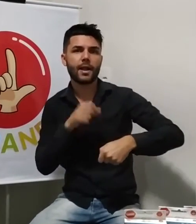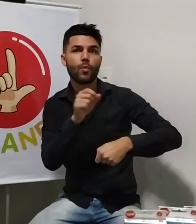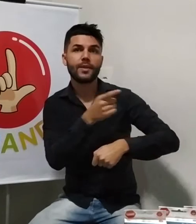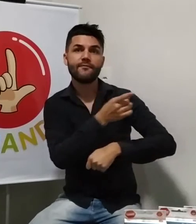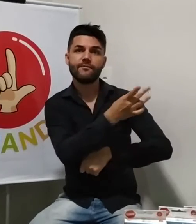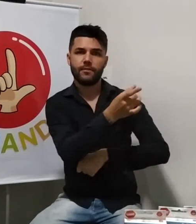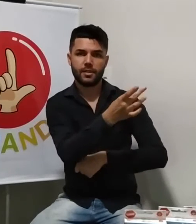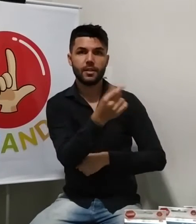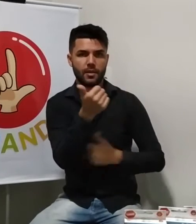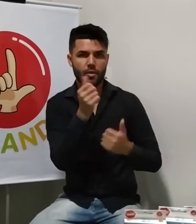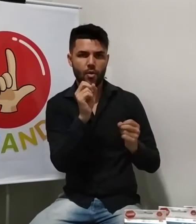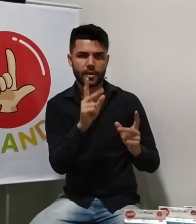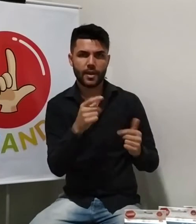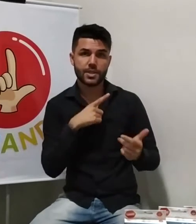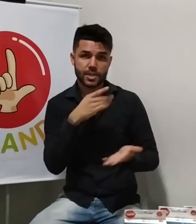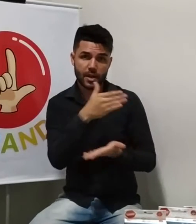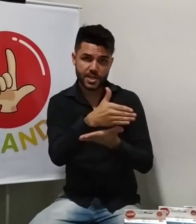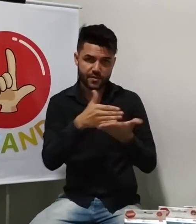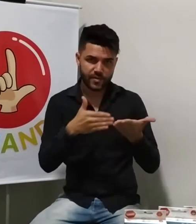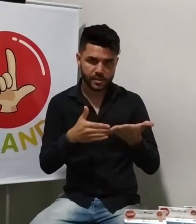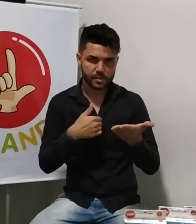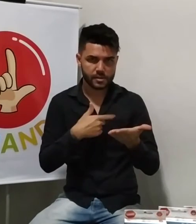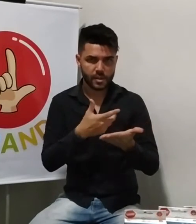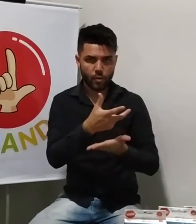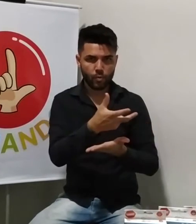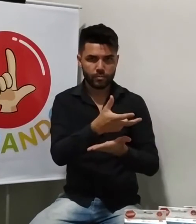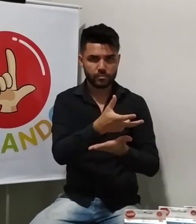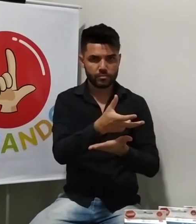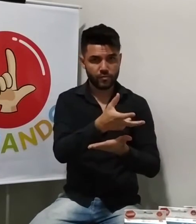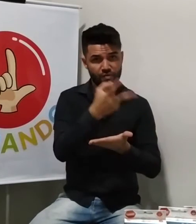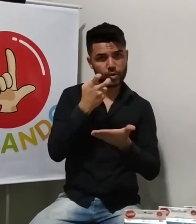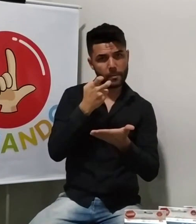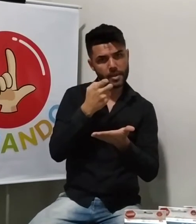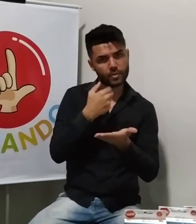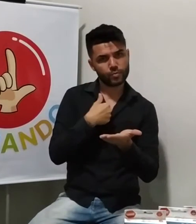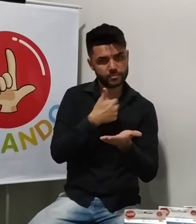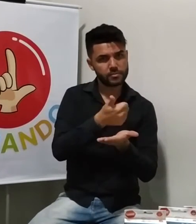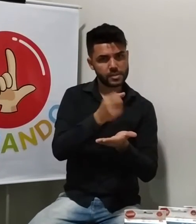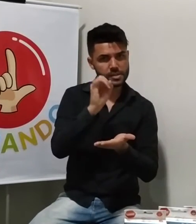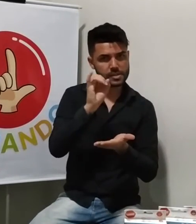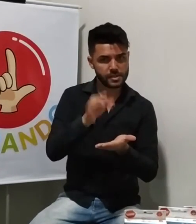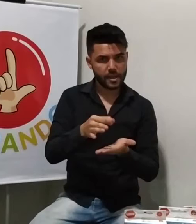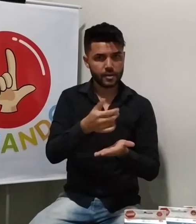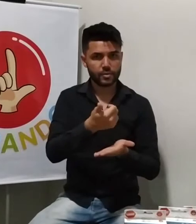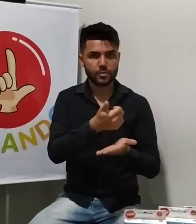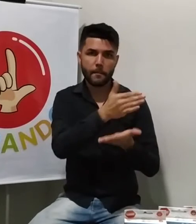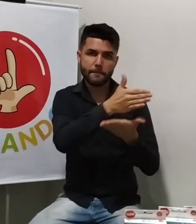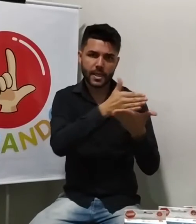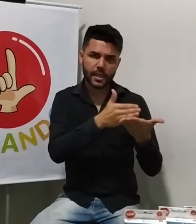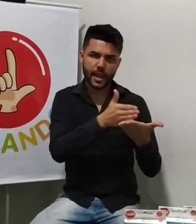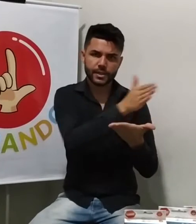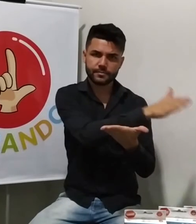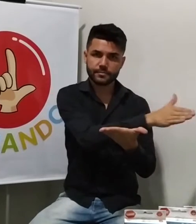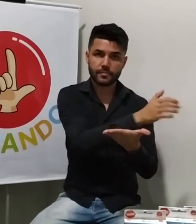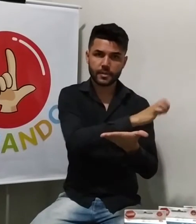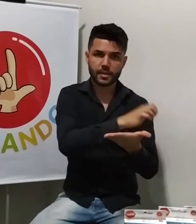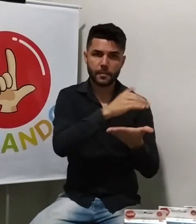que era brincadeira. Então você começa... Pô, já não bastasse esse cara ser publicitário, né? Agora ele vai vender videogame pra